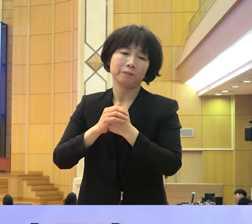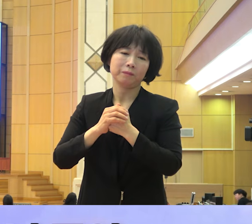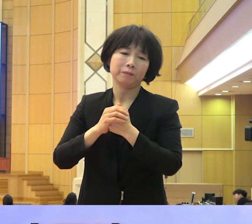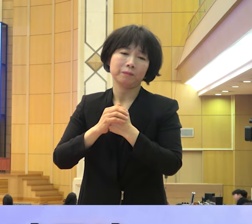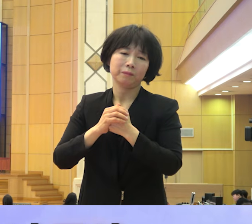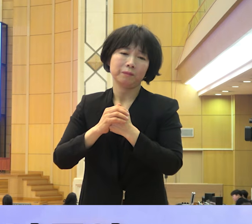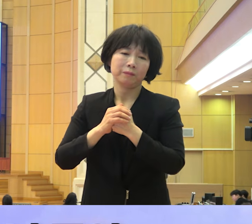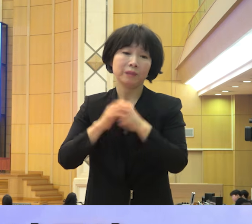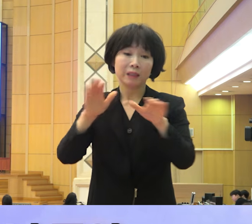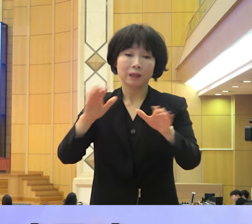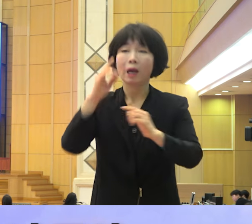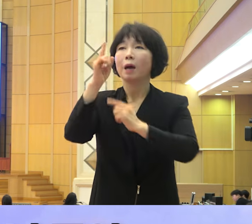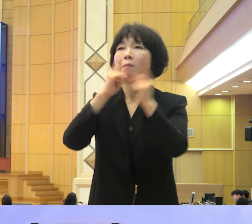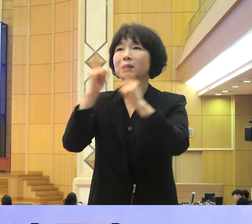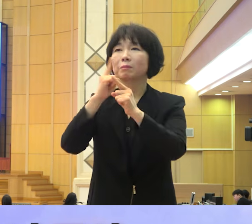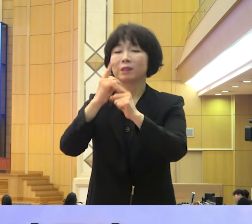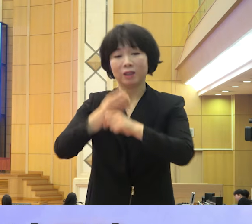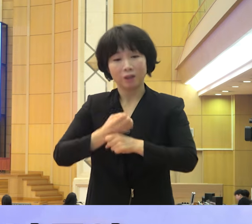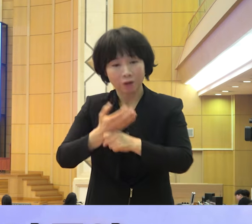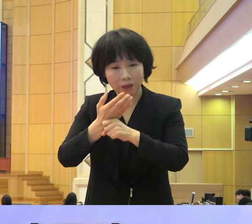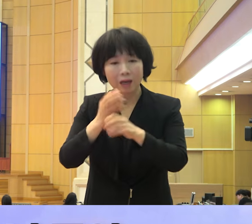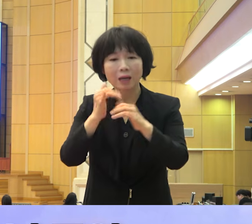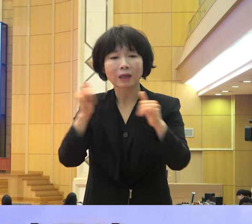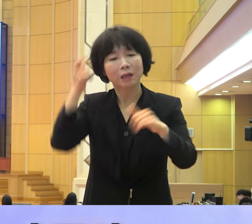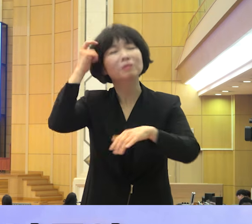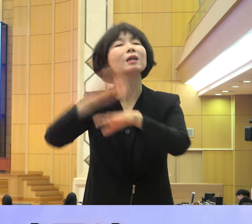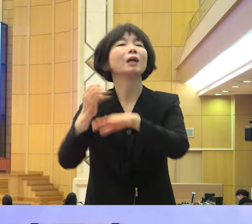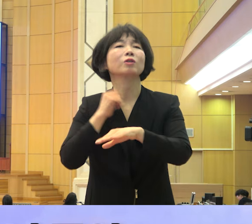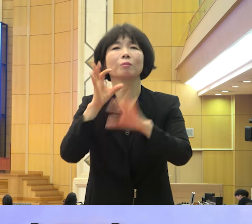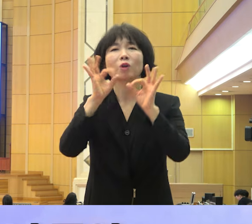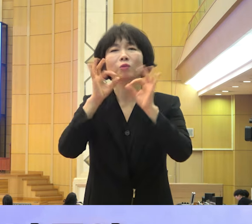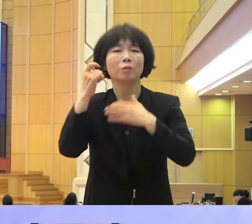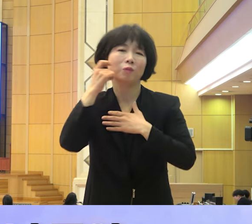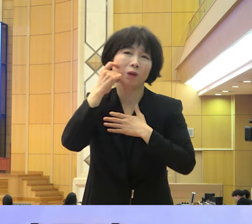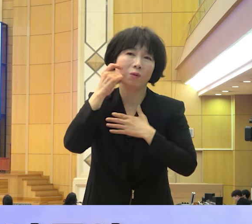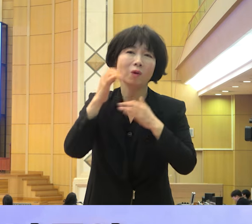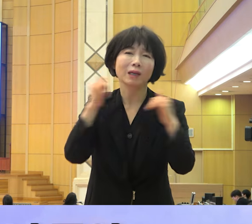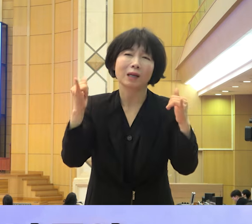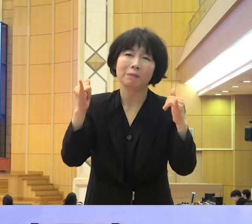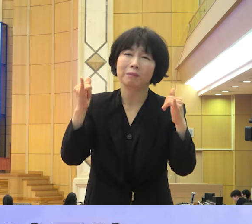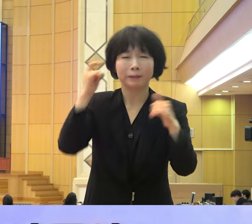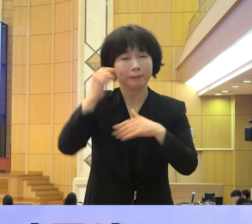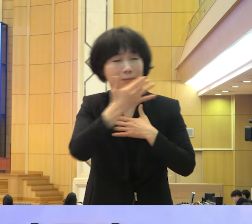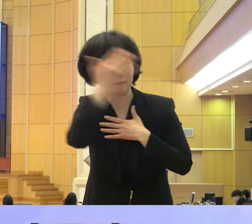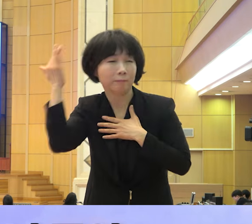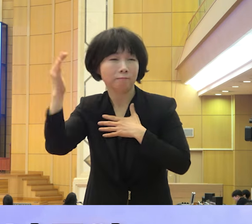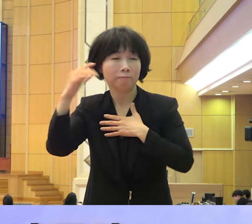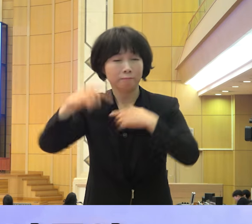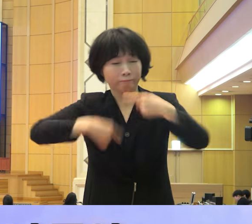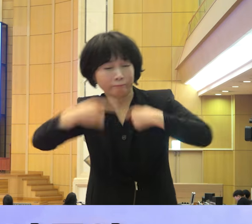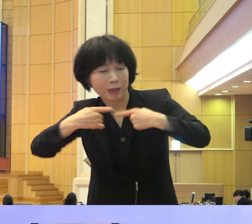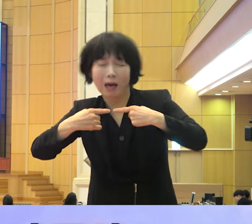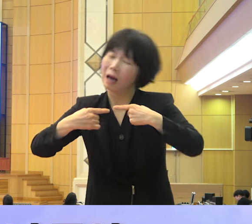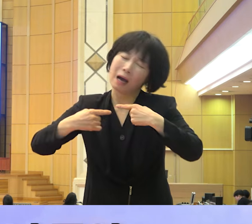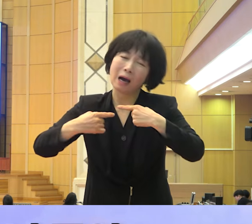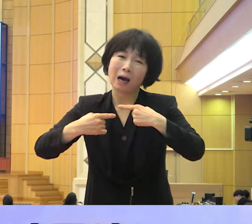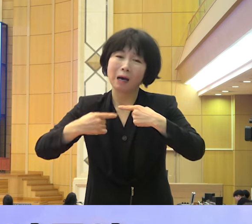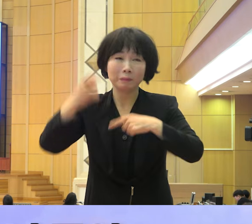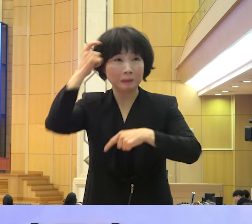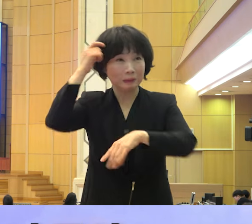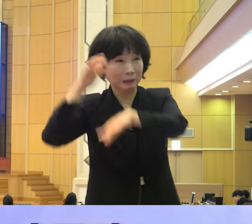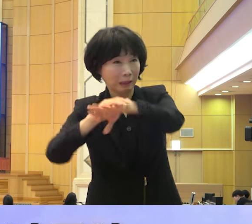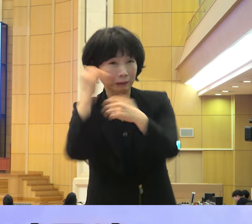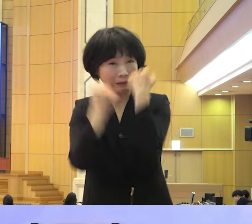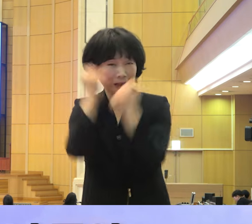바울처럼 말씀을 전하더라도 사람의 지혜나 또는 사람의 아름다운 말로다가